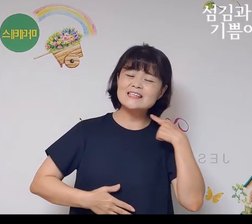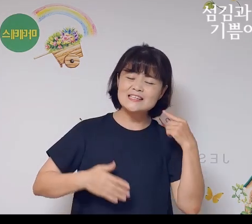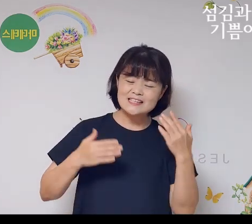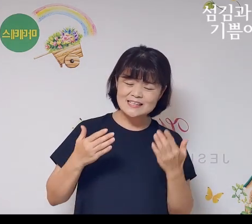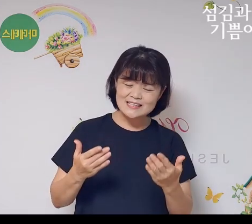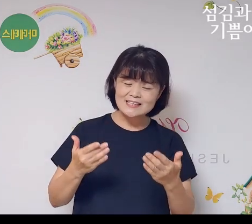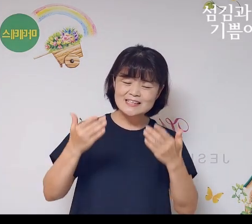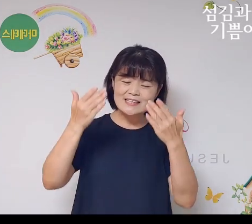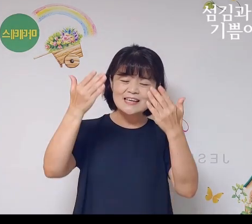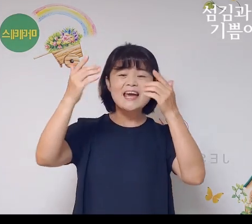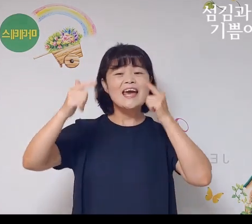헌신이